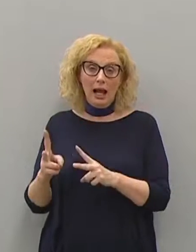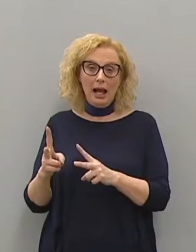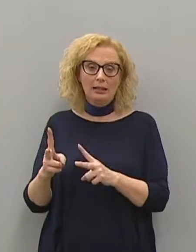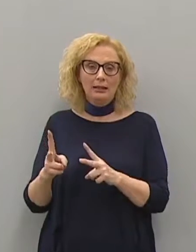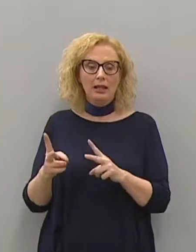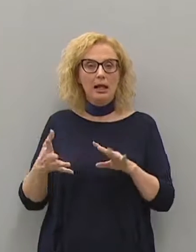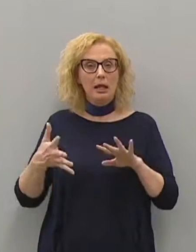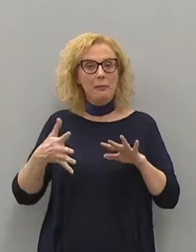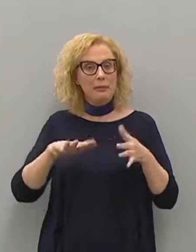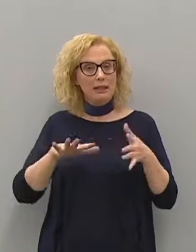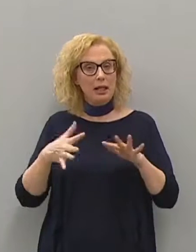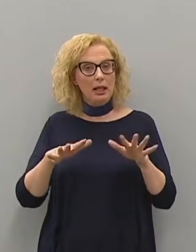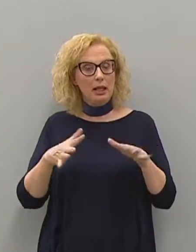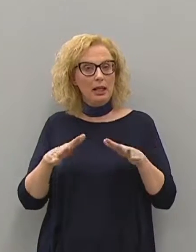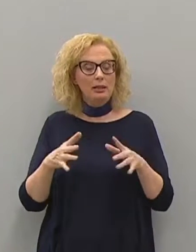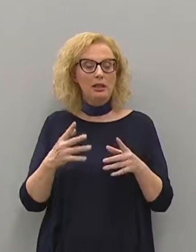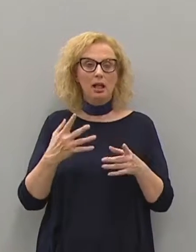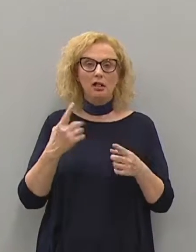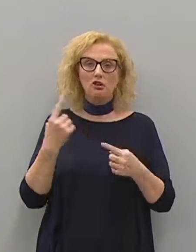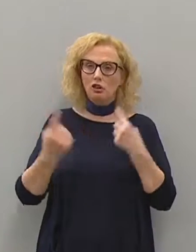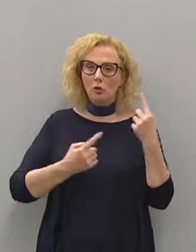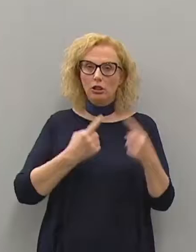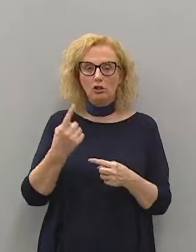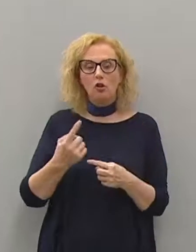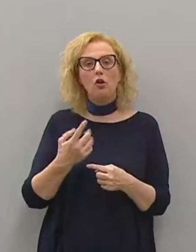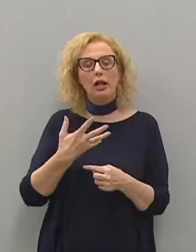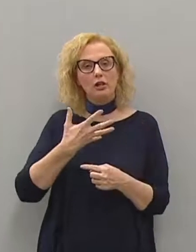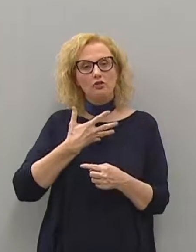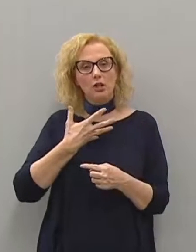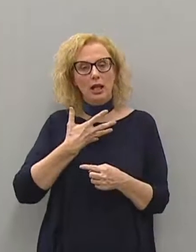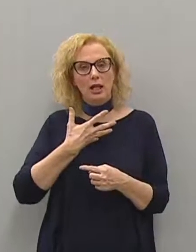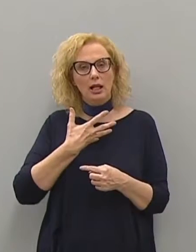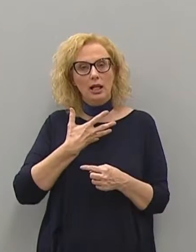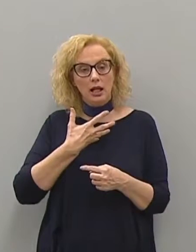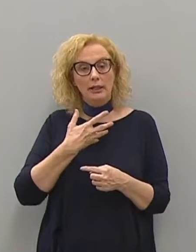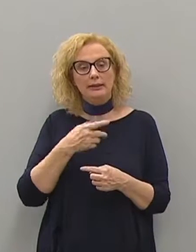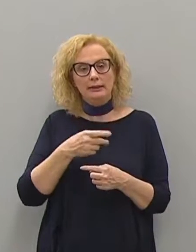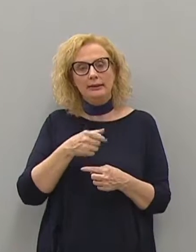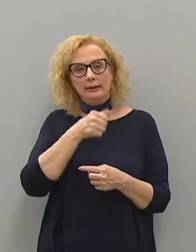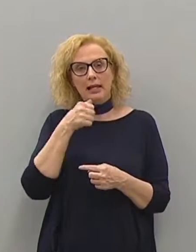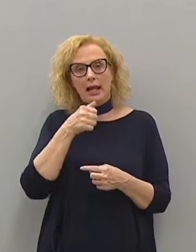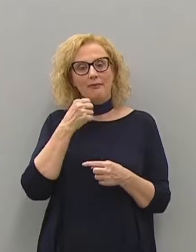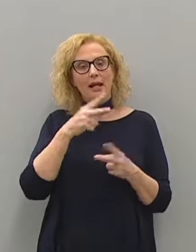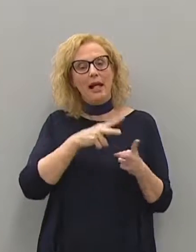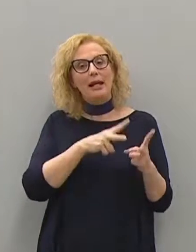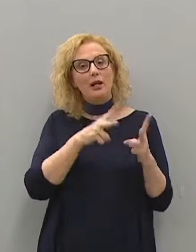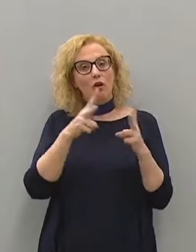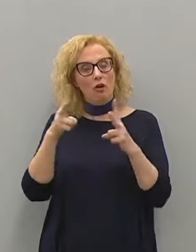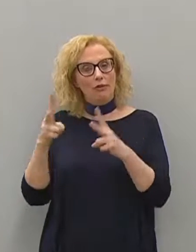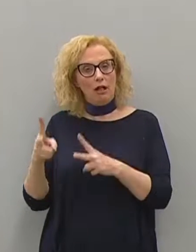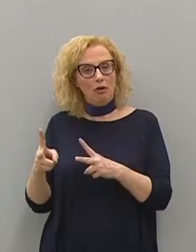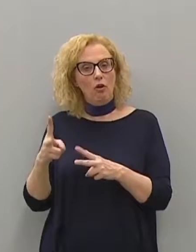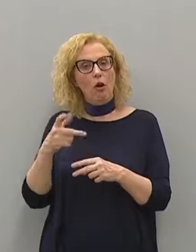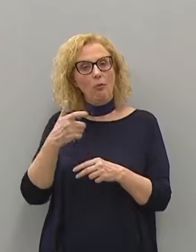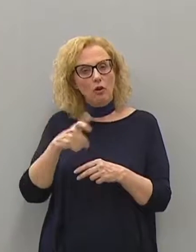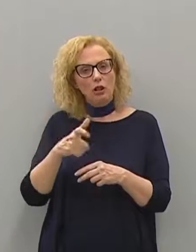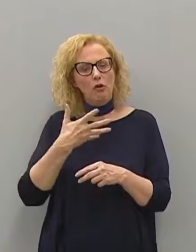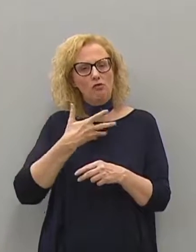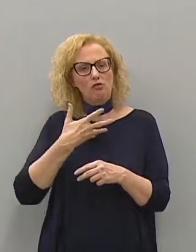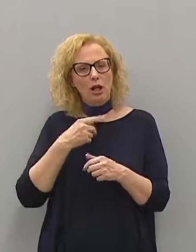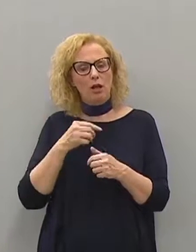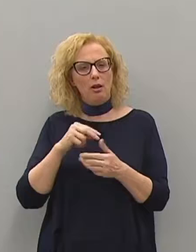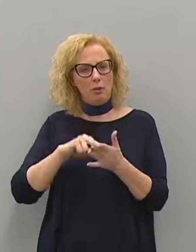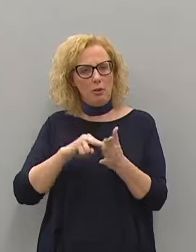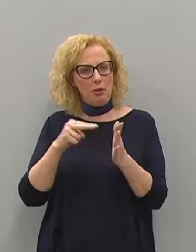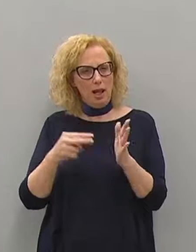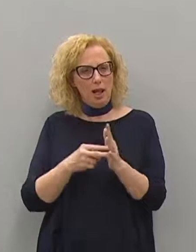hanno una situazione che richiede il ricovero perché impegnativa e anzi stiamo